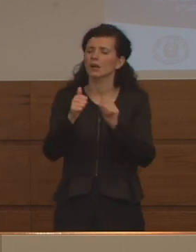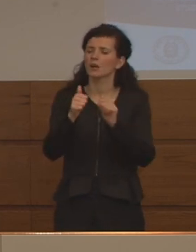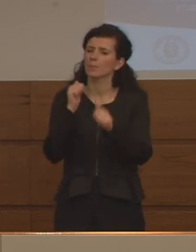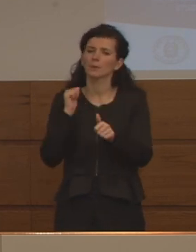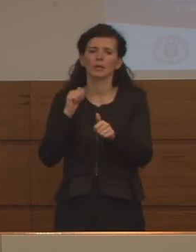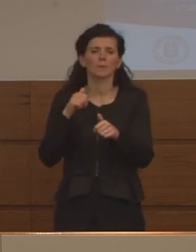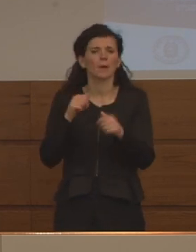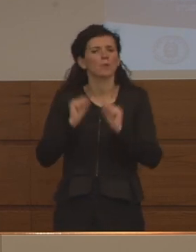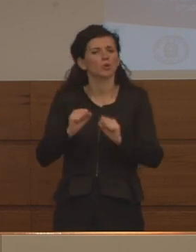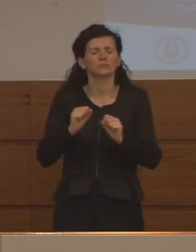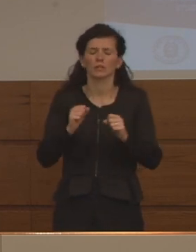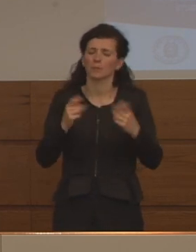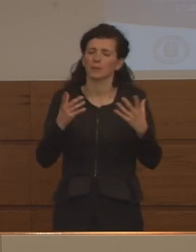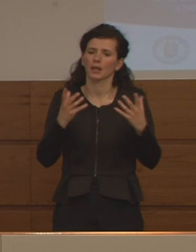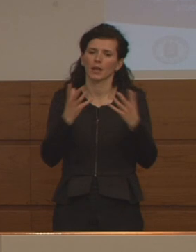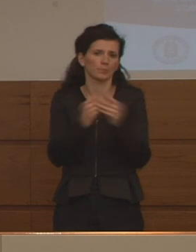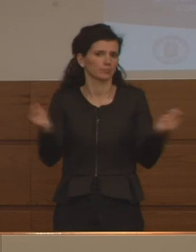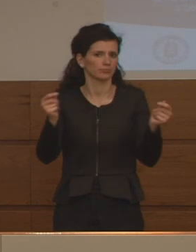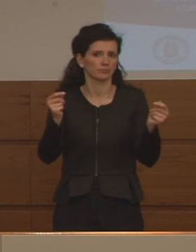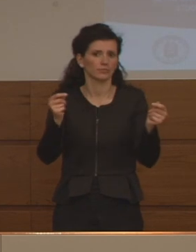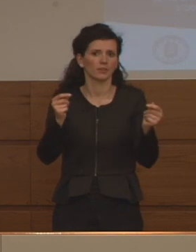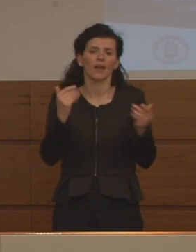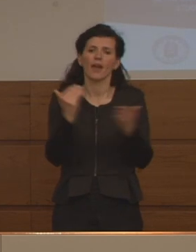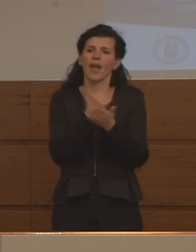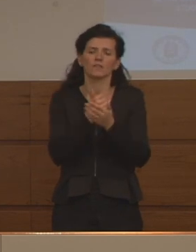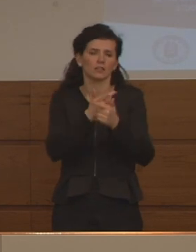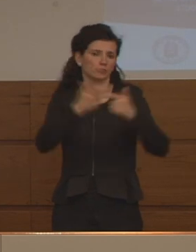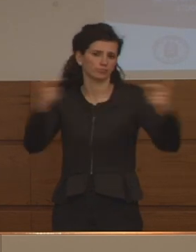e non si allarghino ha ulteriormente